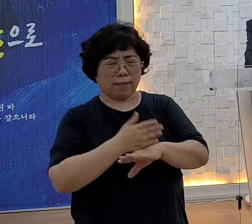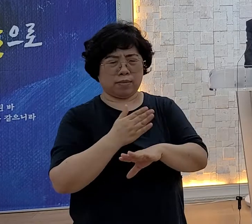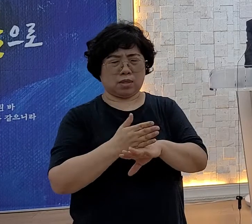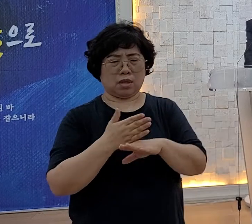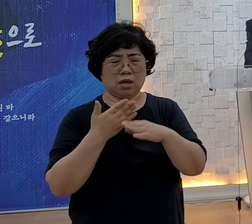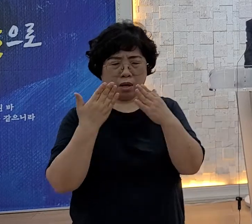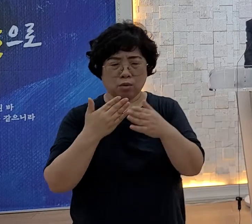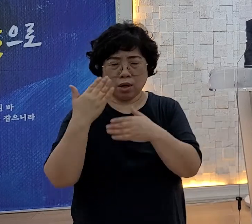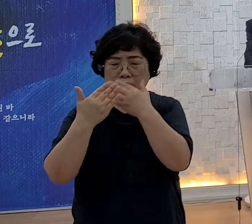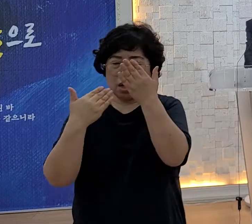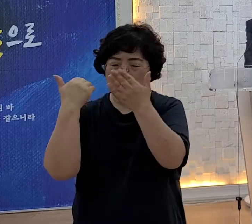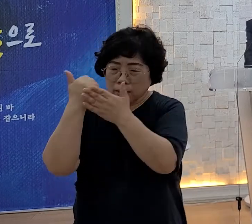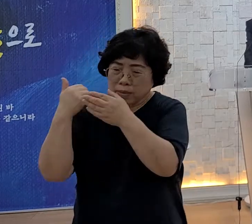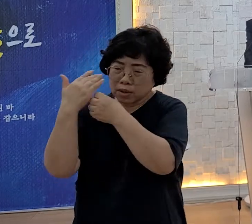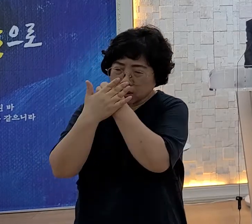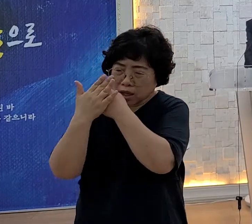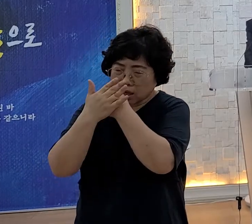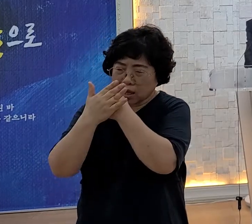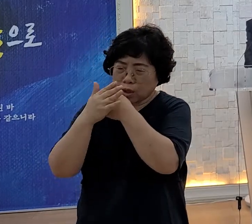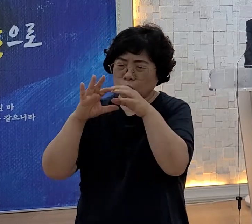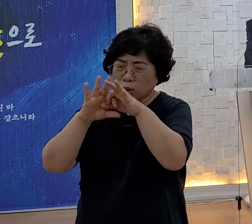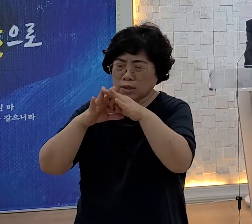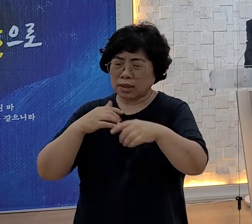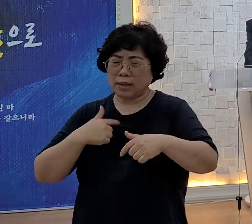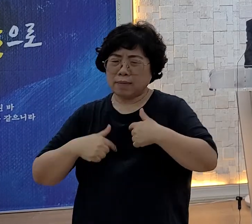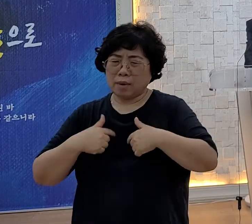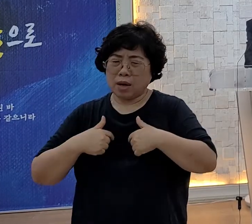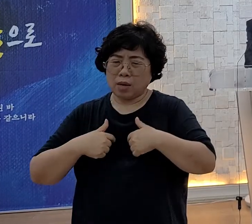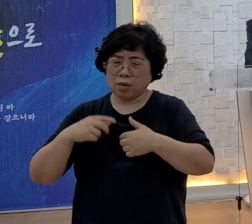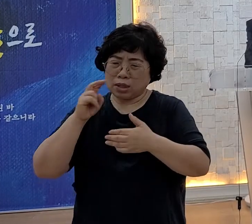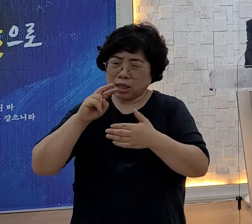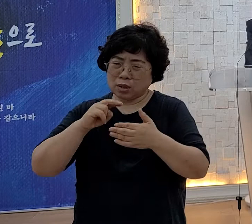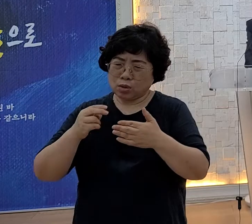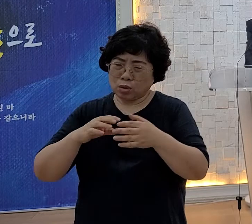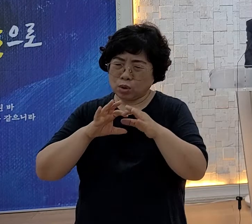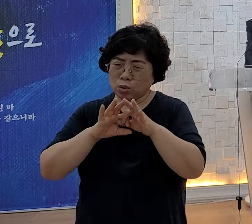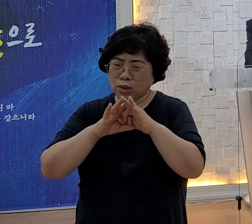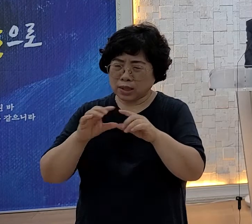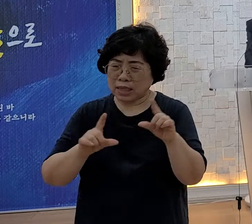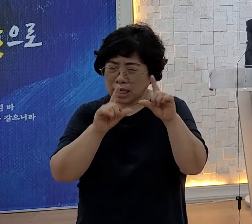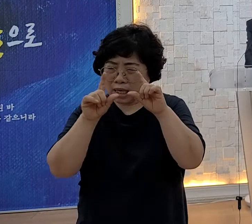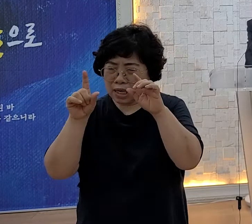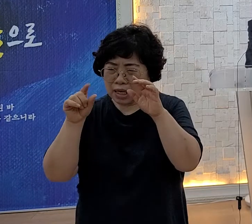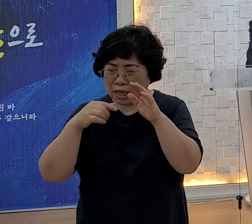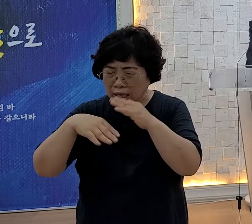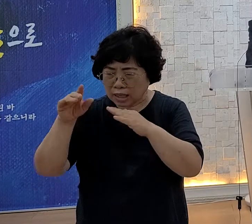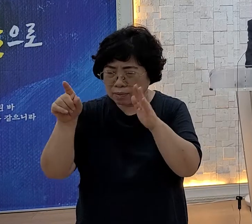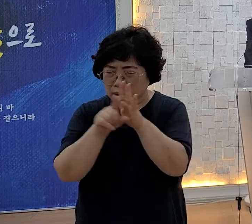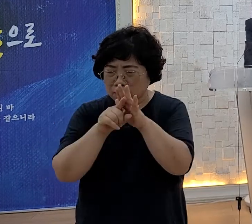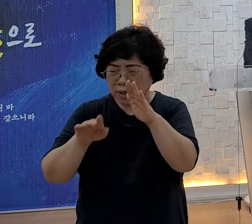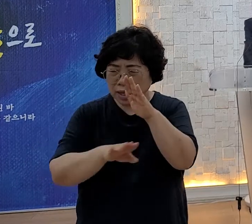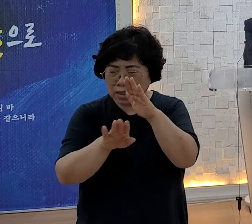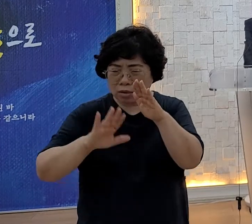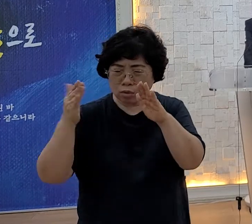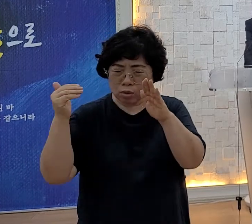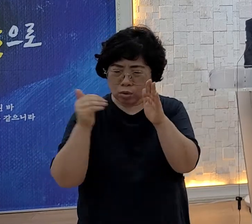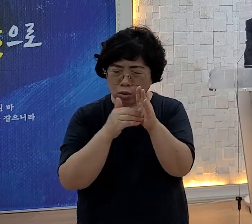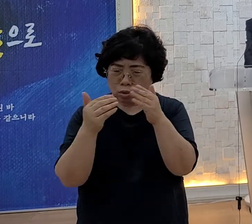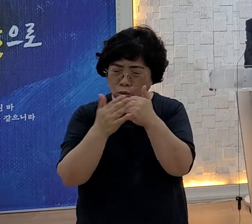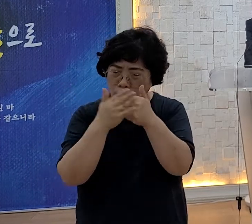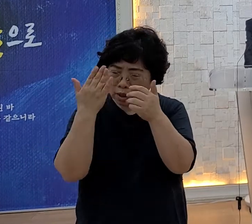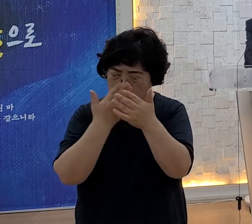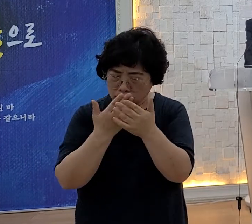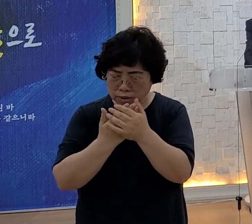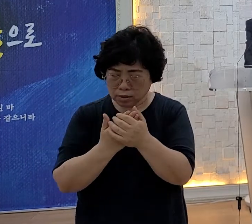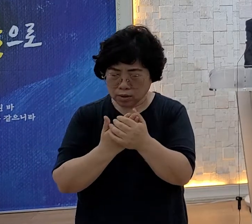하나님의 은혜를 기뻐하며 찬송하며 살아갈 수 있는 믿음의 가정들이 다 되게 하여 주시옵소서. 지난 한 주간도